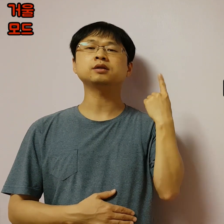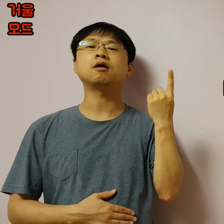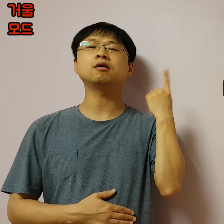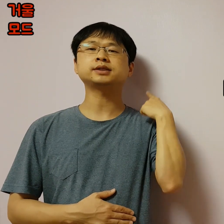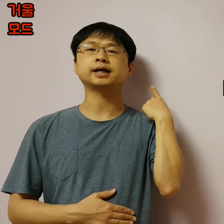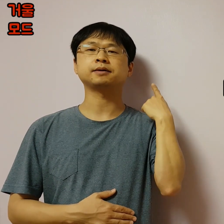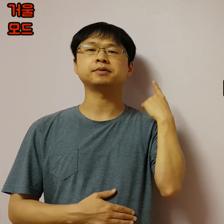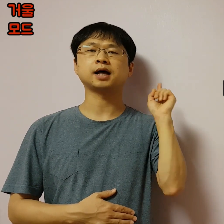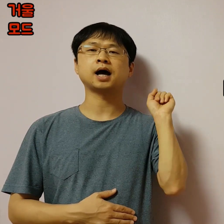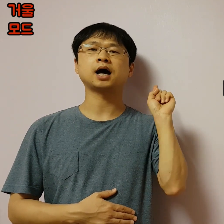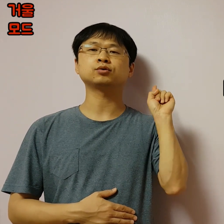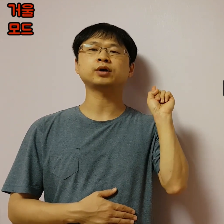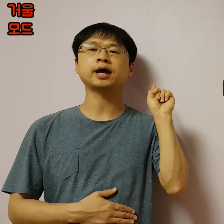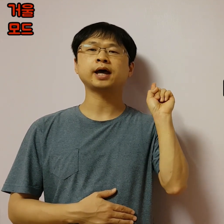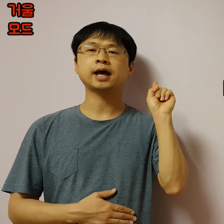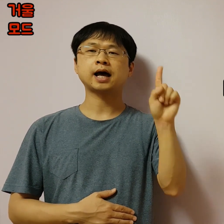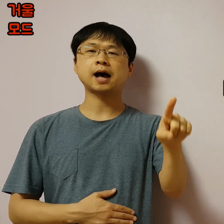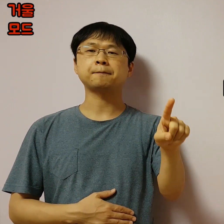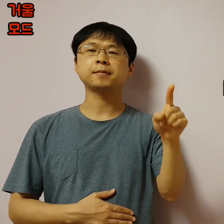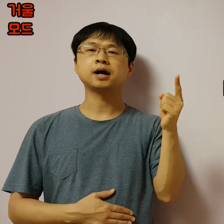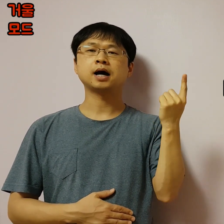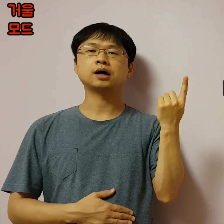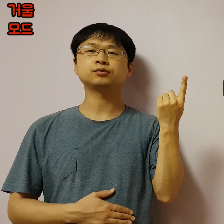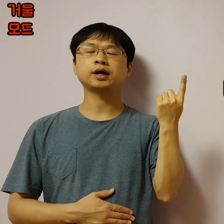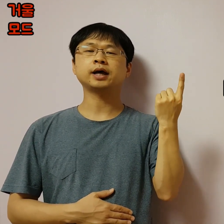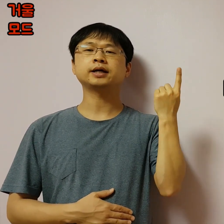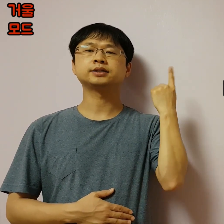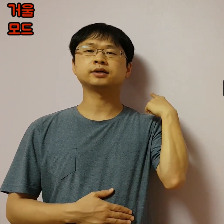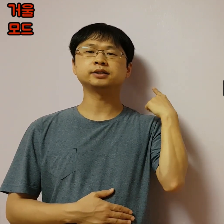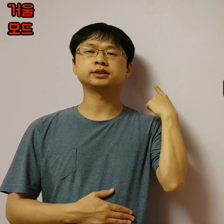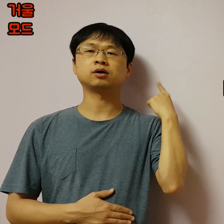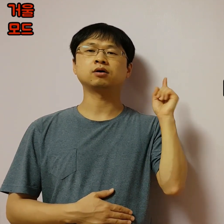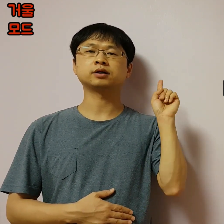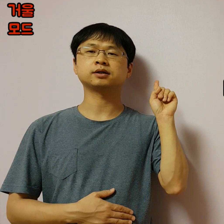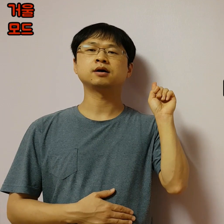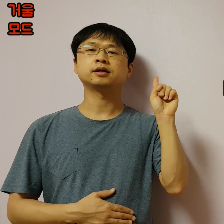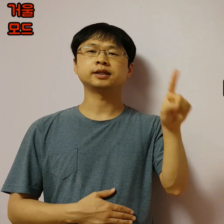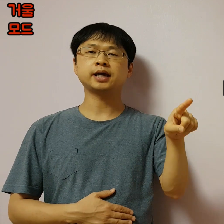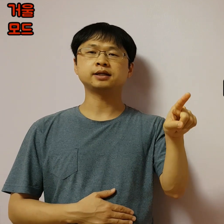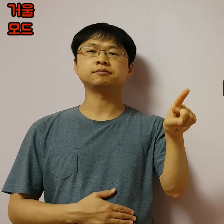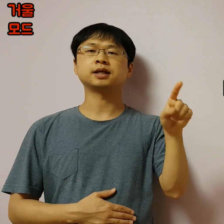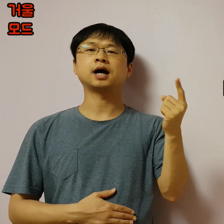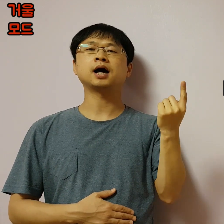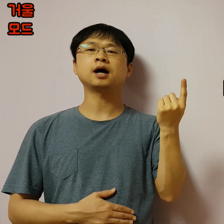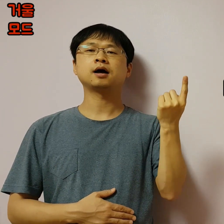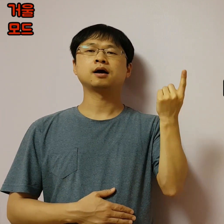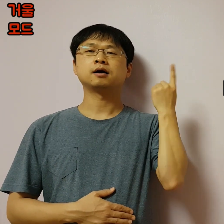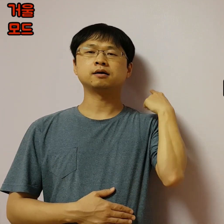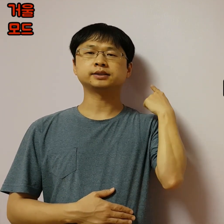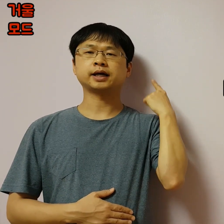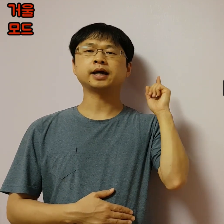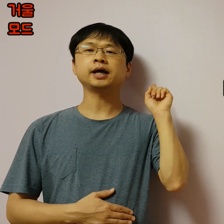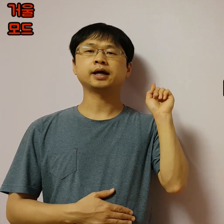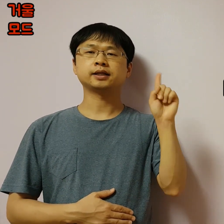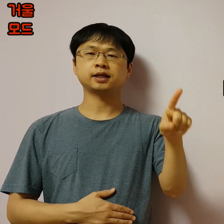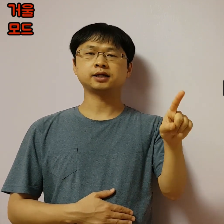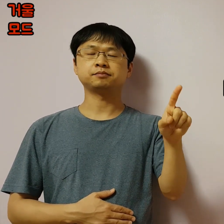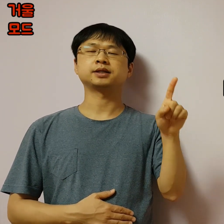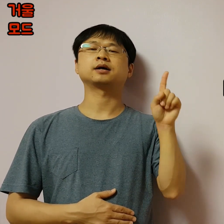넘겨주면 어제가 됩니다. 하루의 앞, 하루의 전이죠. 그래서 내일입니다. 어제, 내일입니다.